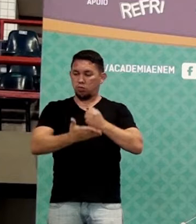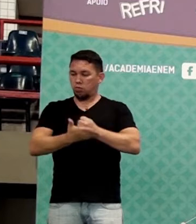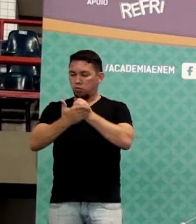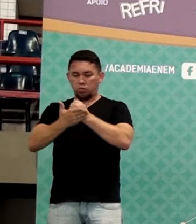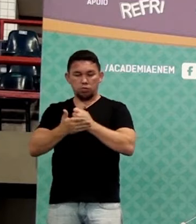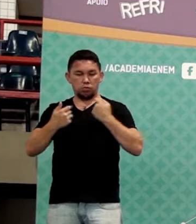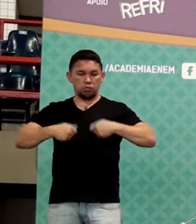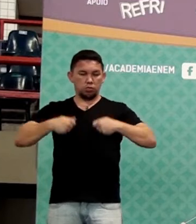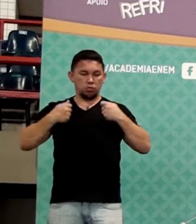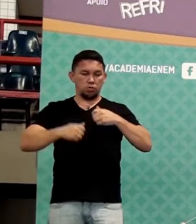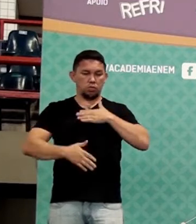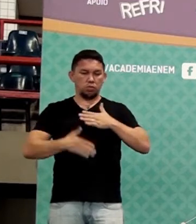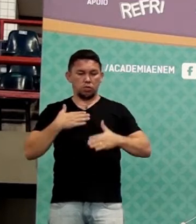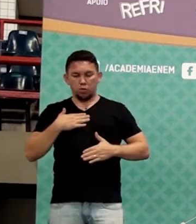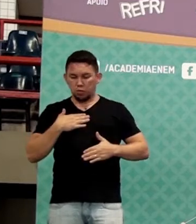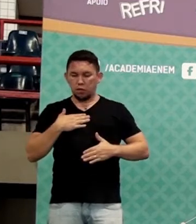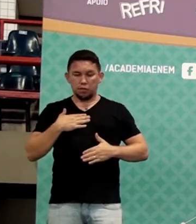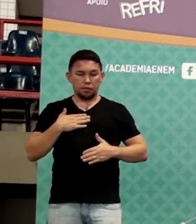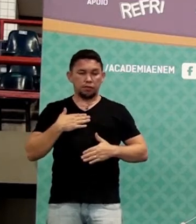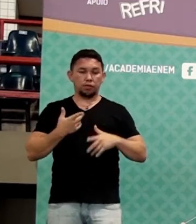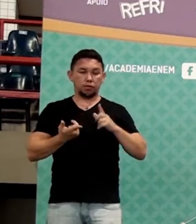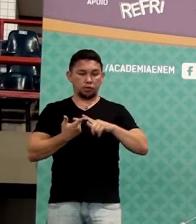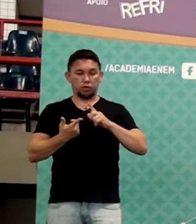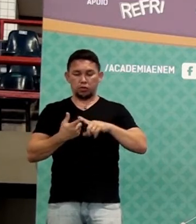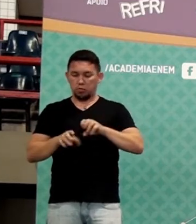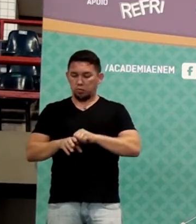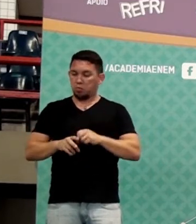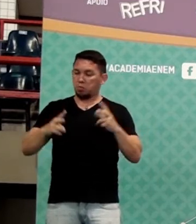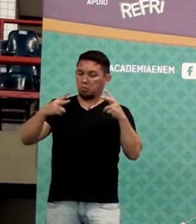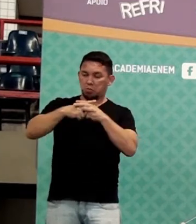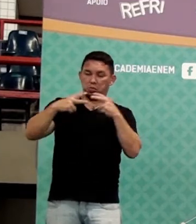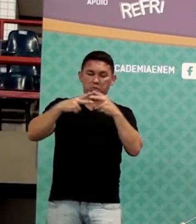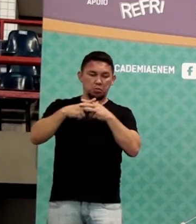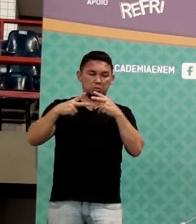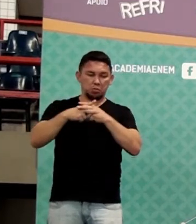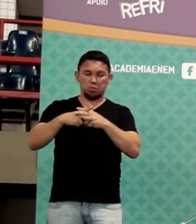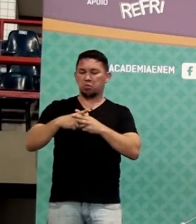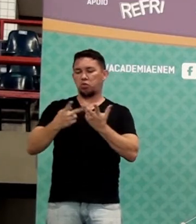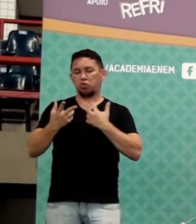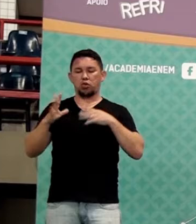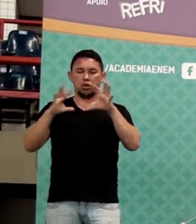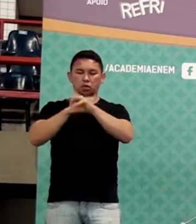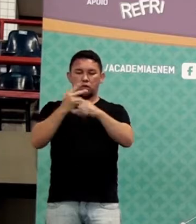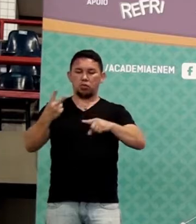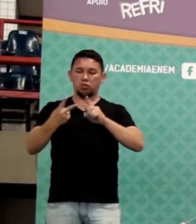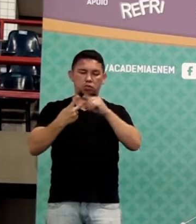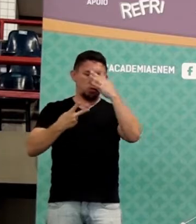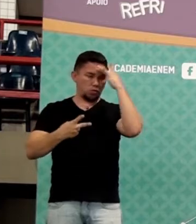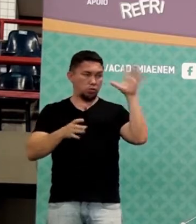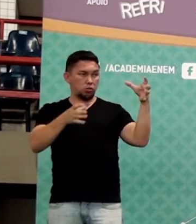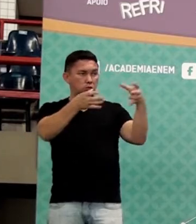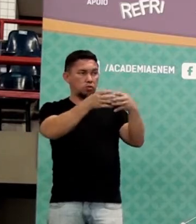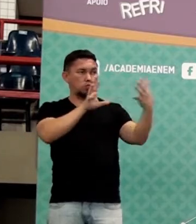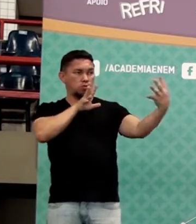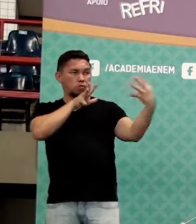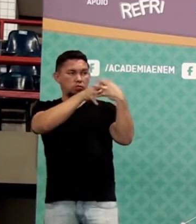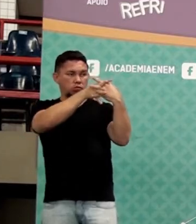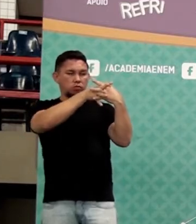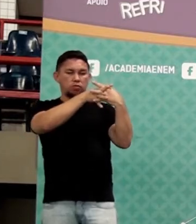suas necessidades. E guerreiro, porque ele tinha que lutar com os animais e com os outros